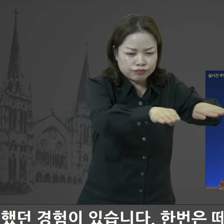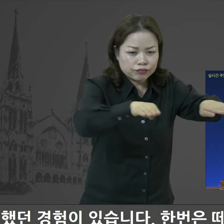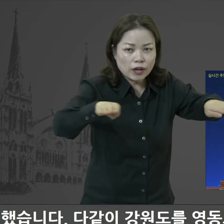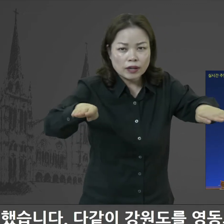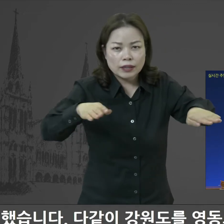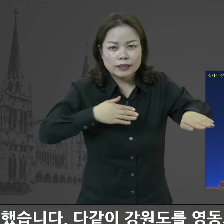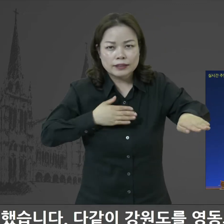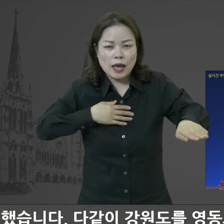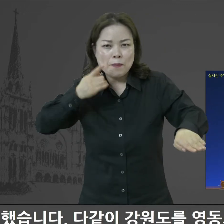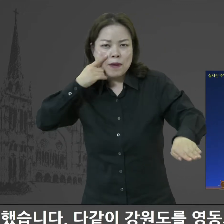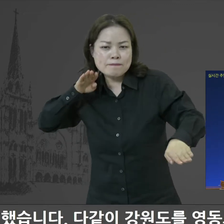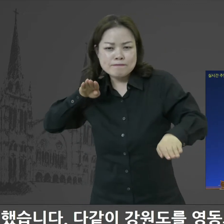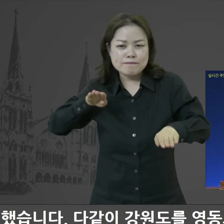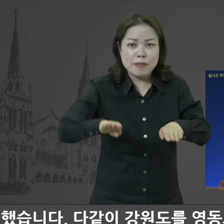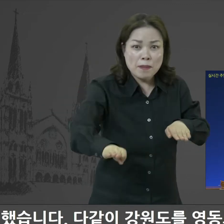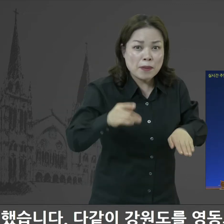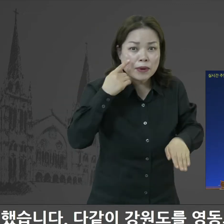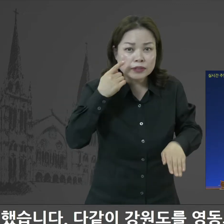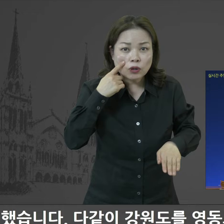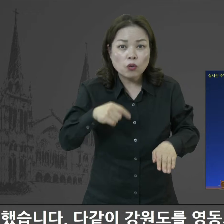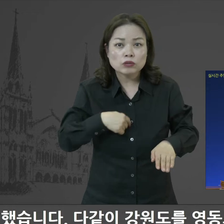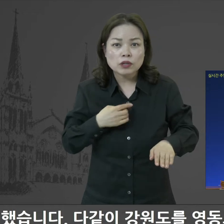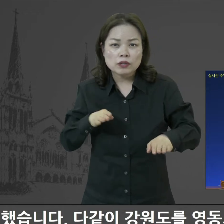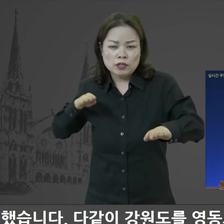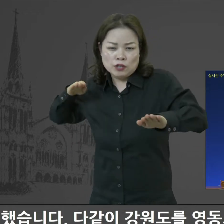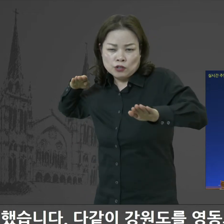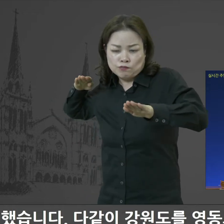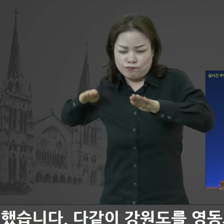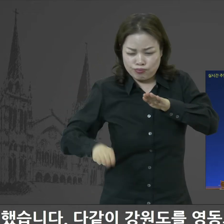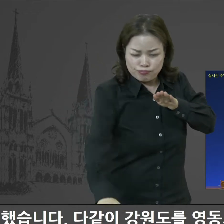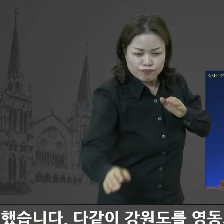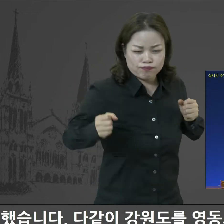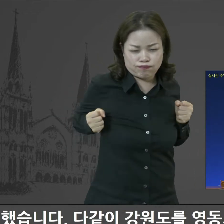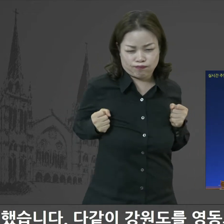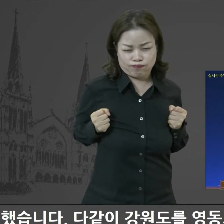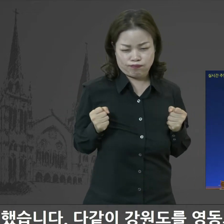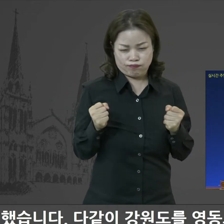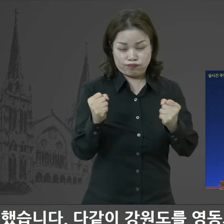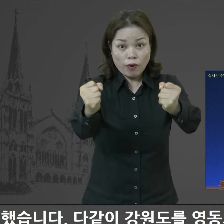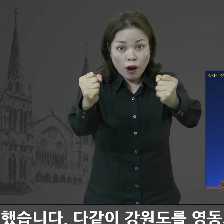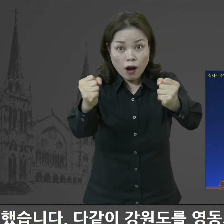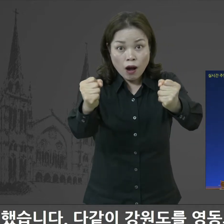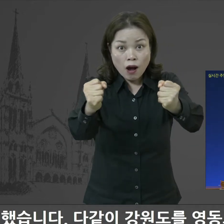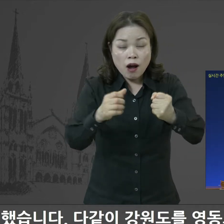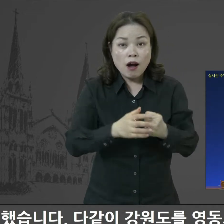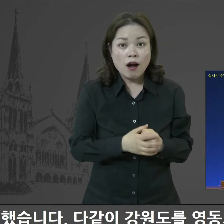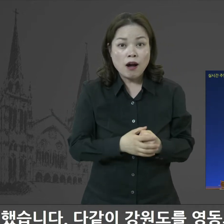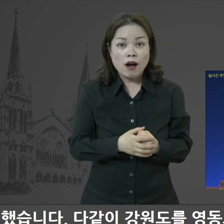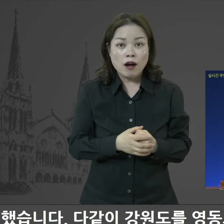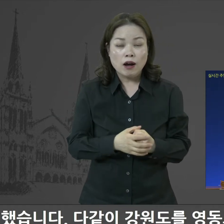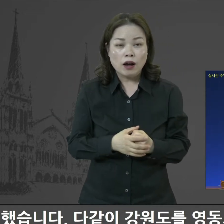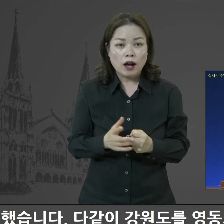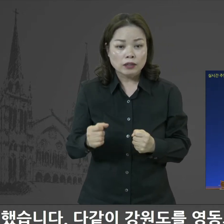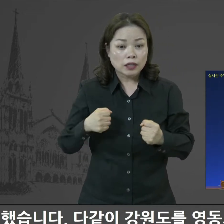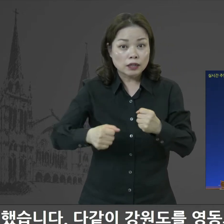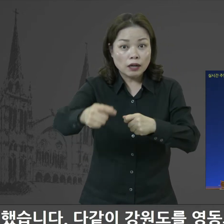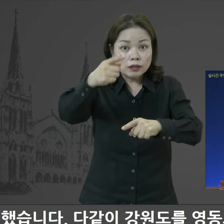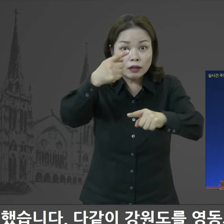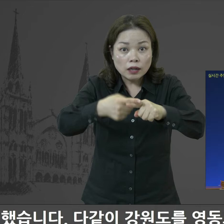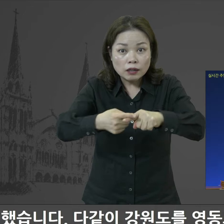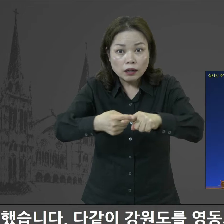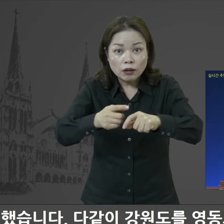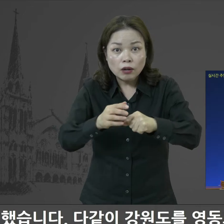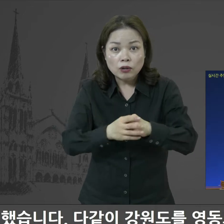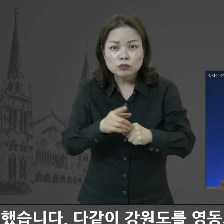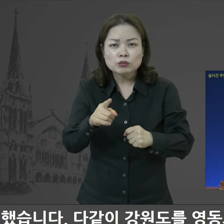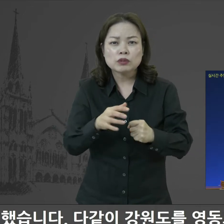한번 좀 밟아보겠습니다 하더니 혼자 그냥 속도를 부웅 내더니 앞에 가는 거예요. 근데 한참 가다가 얼마